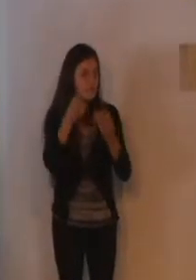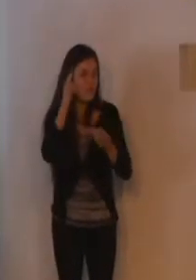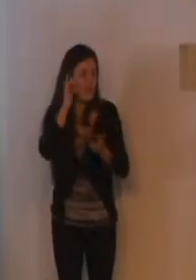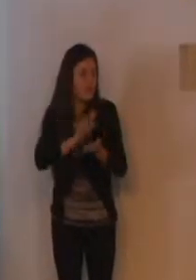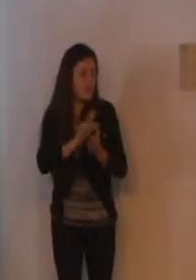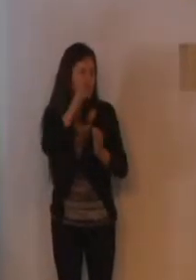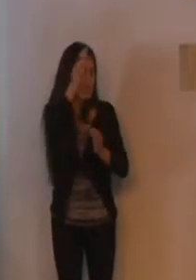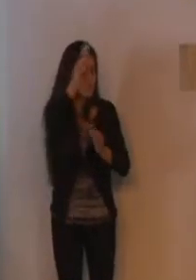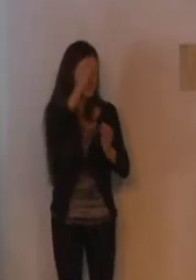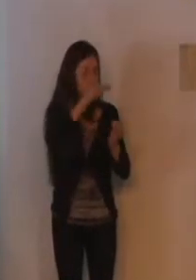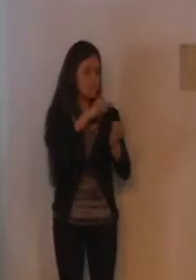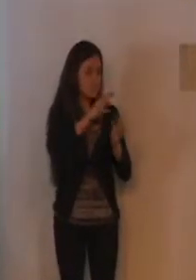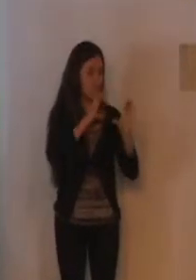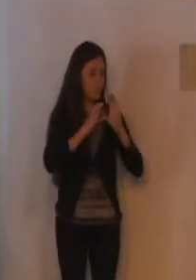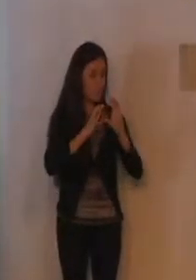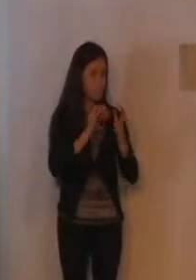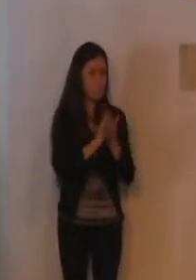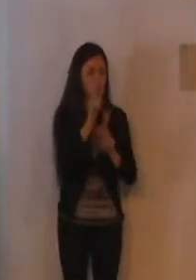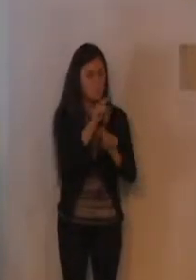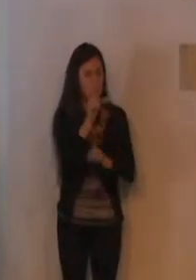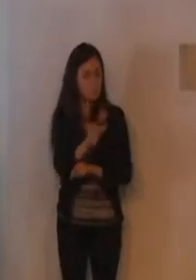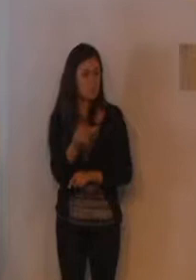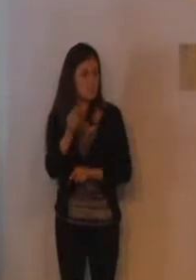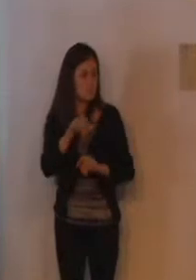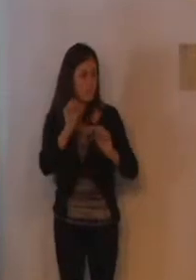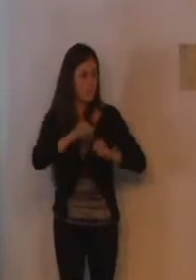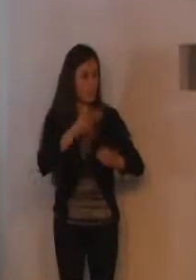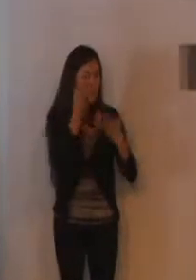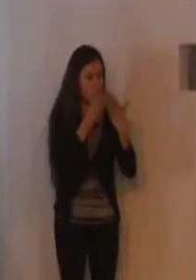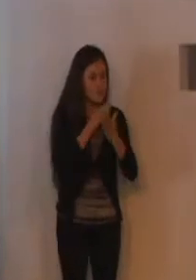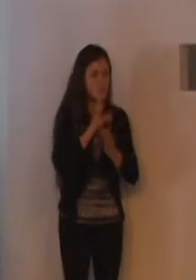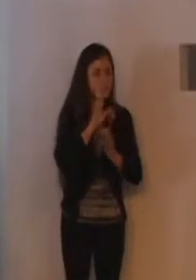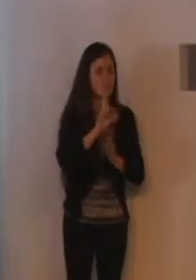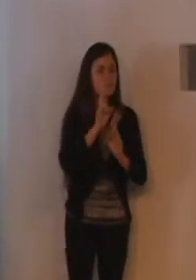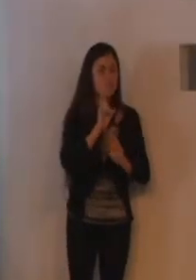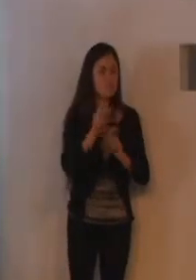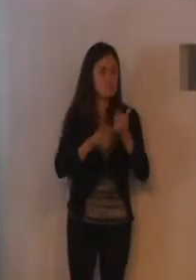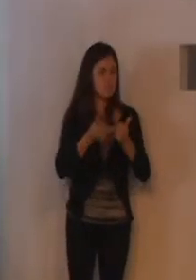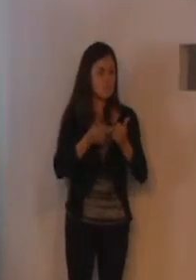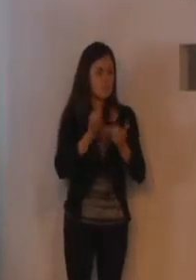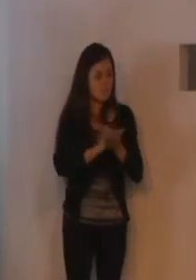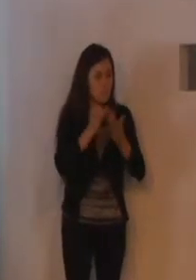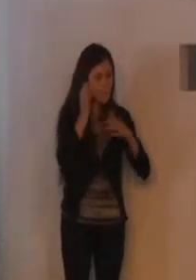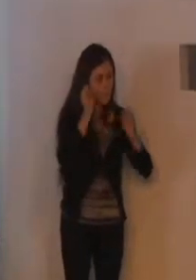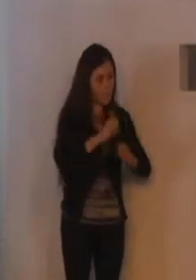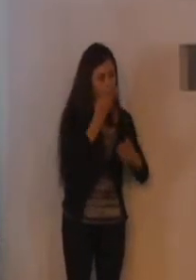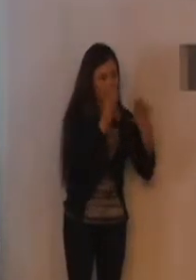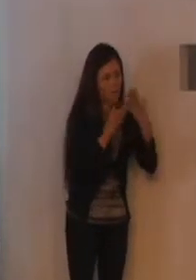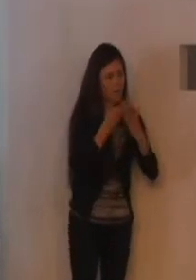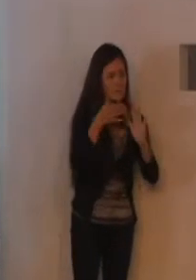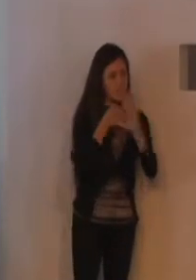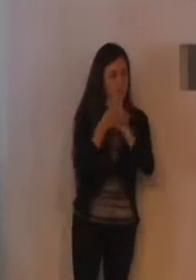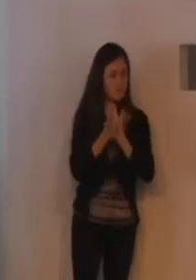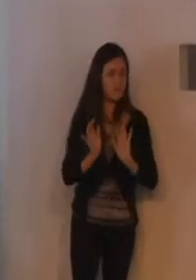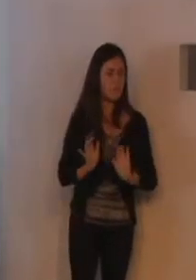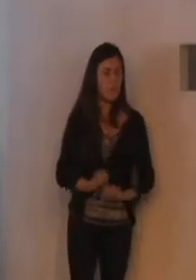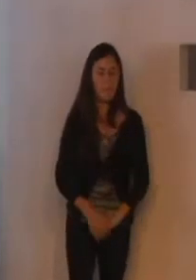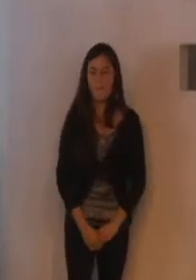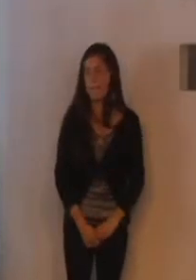veces pues también de usuarios, como será el caso, con el propósito de reconfigurar la propuesta de la especialización.